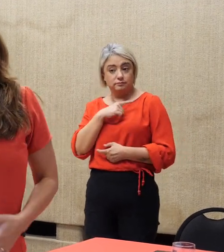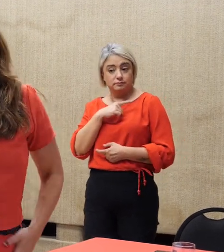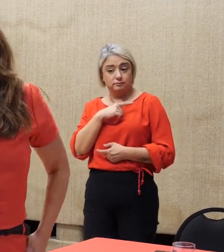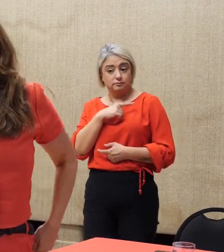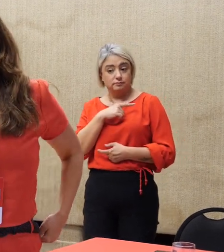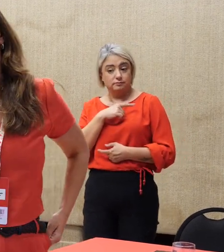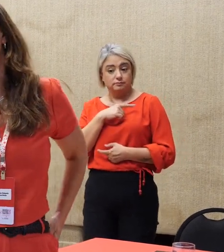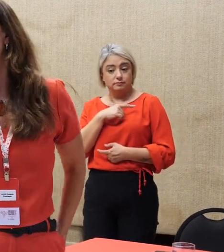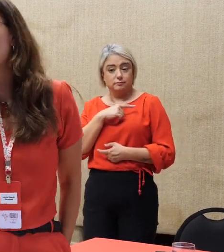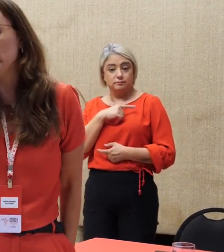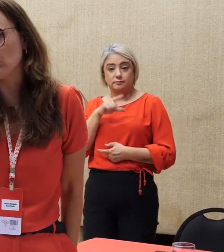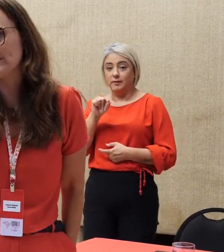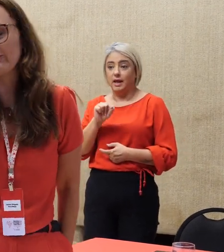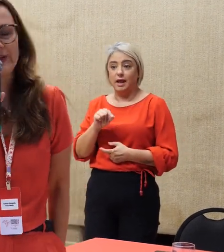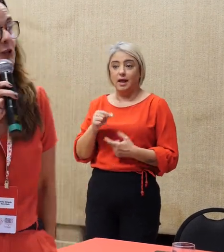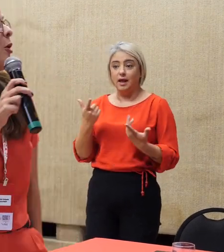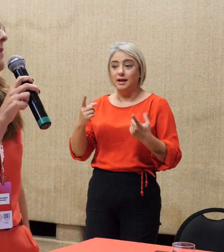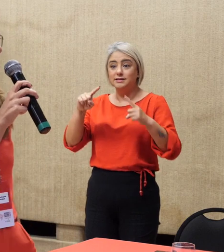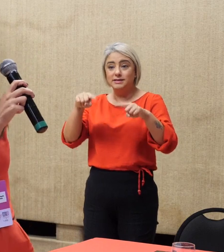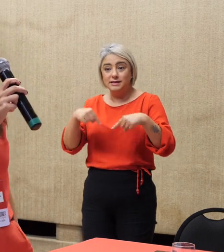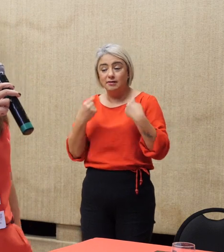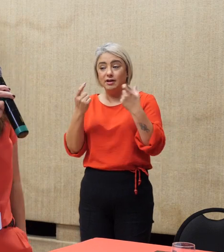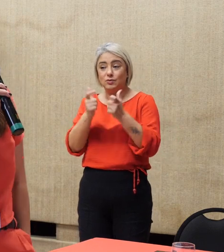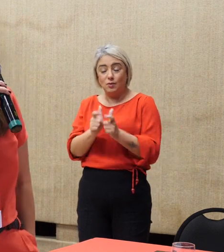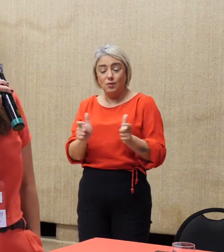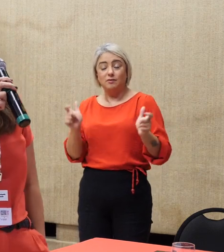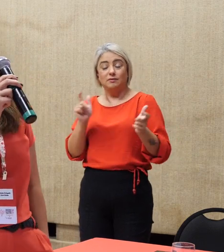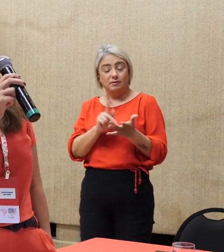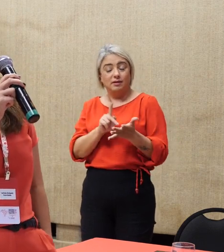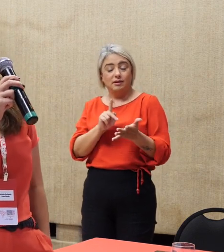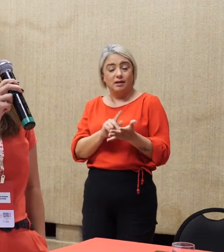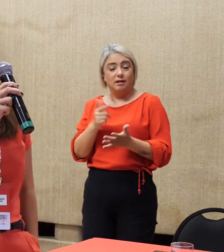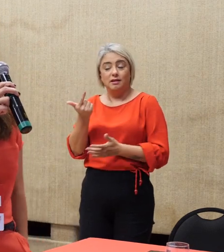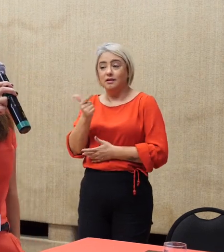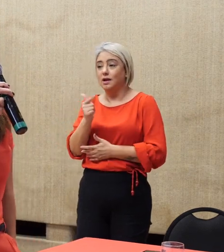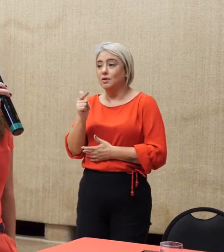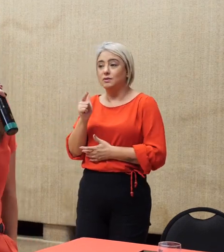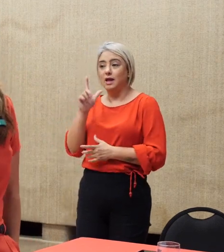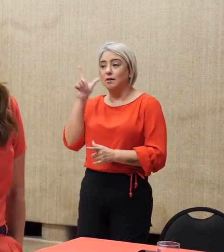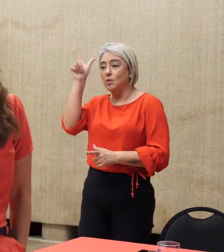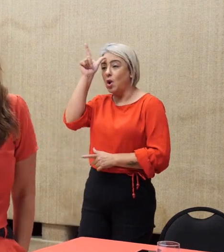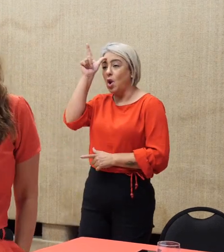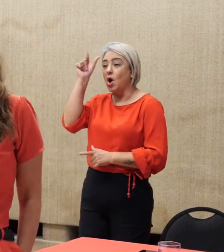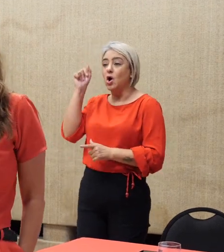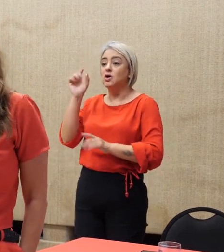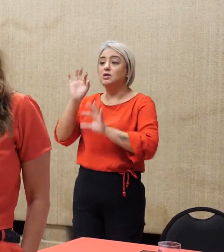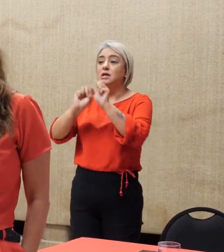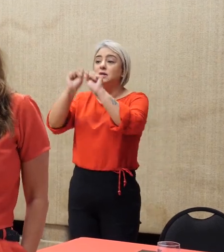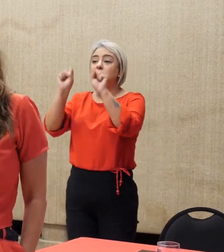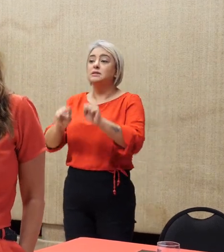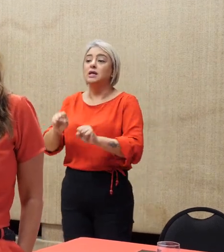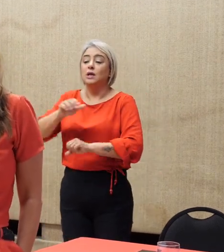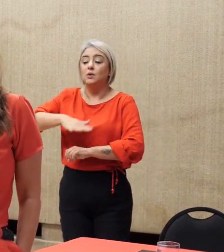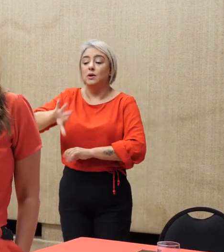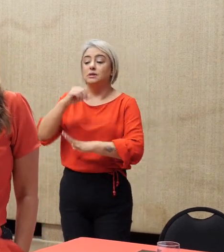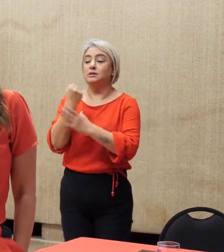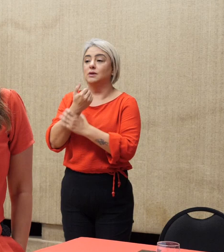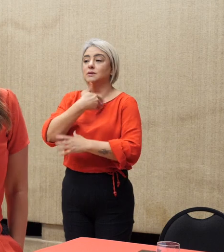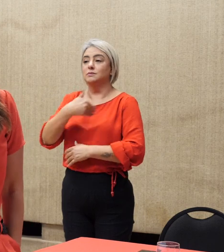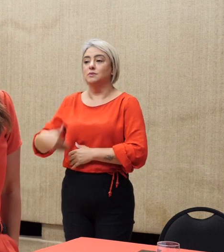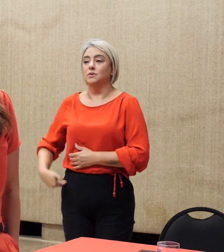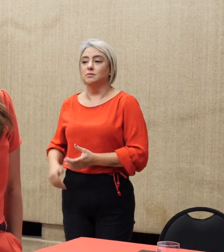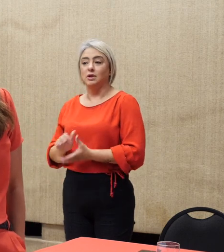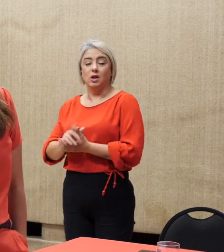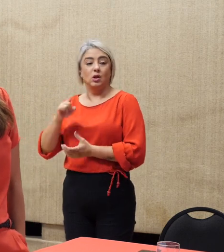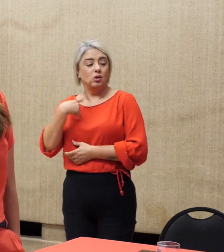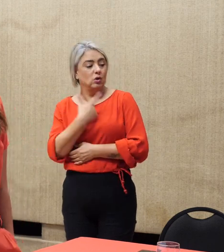que é muito desafiador mesmo, nós não temos lógica sistêmica no campo da segurança pública.